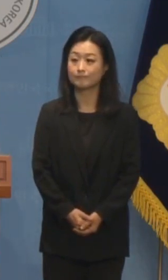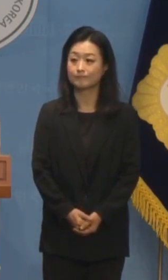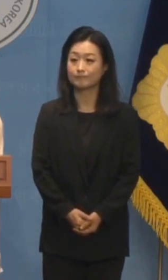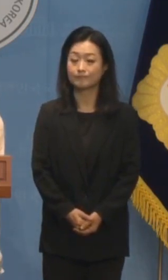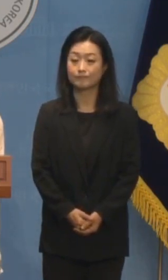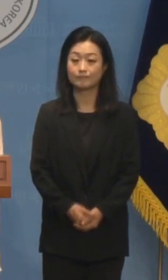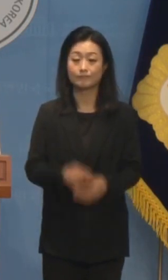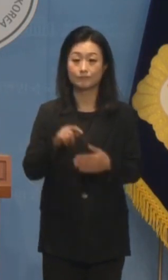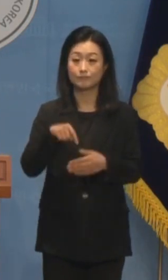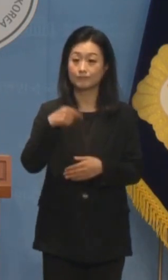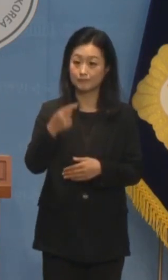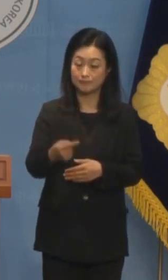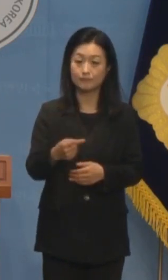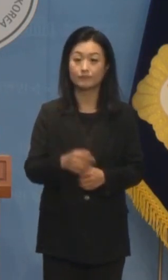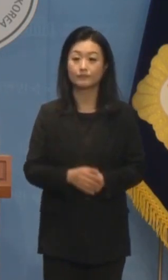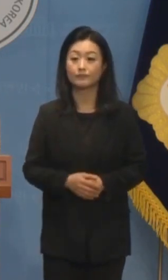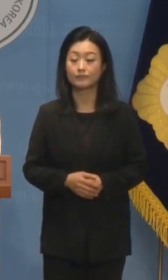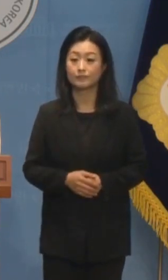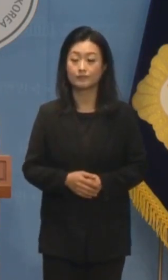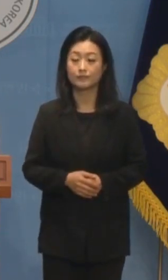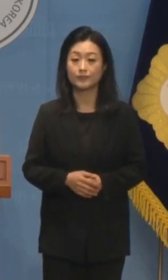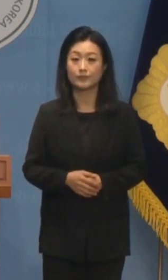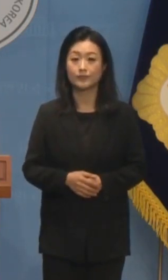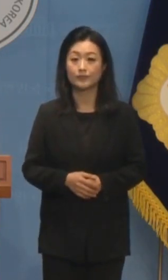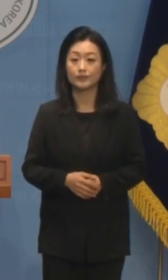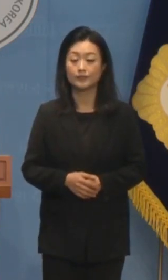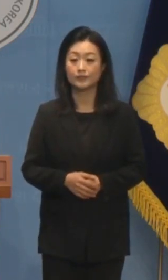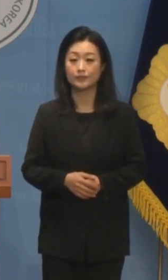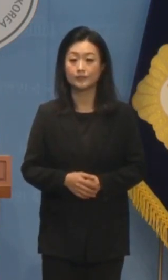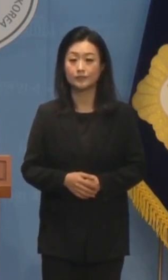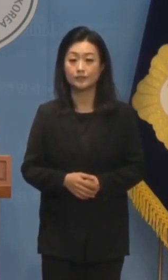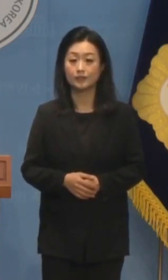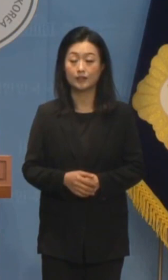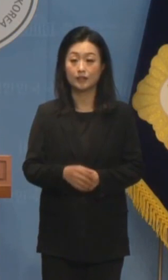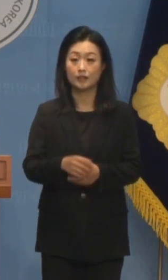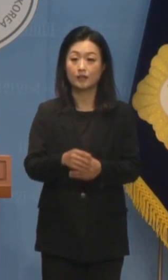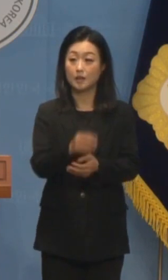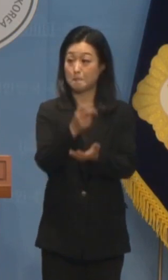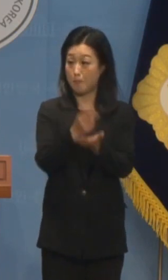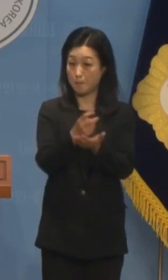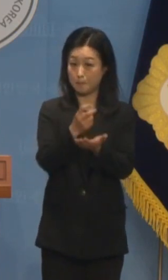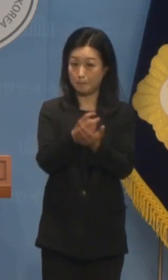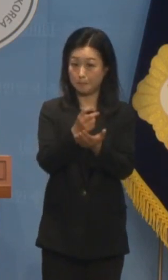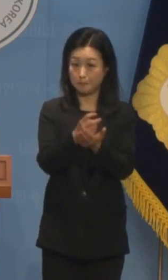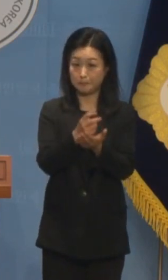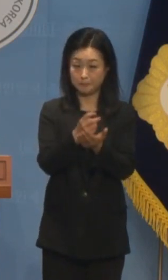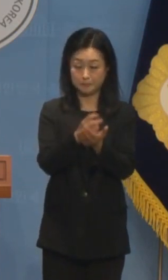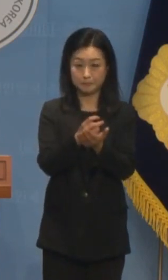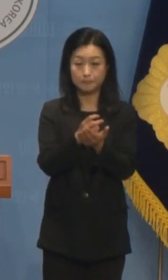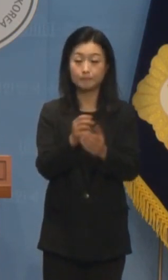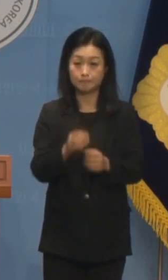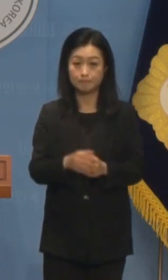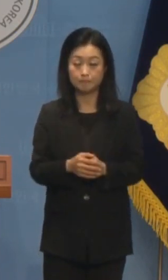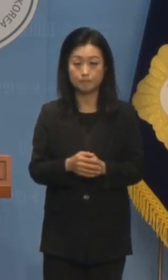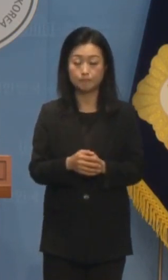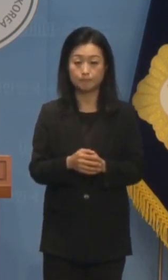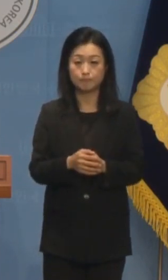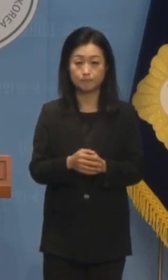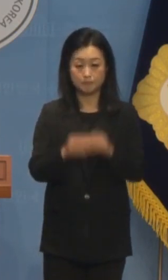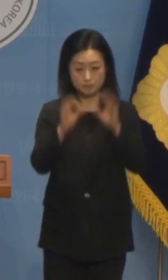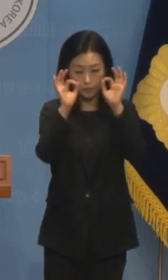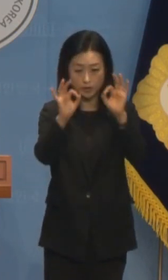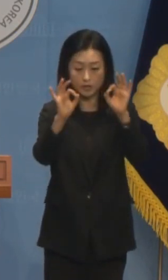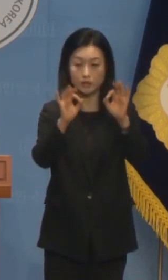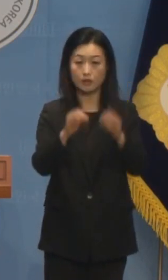네, 다음에는 지금 법률적으로 좀 두 가지 문제에 대해서